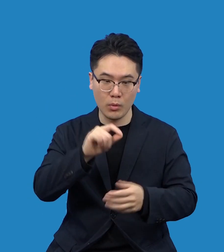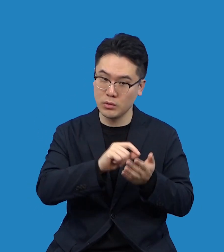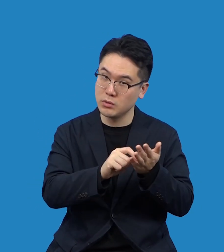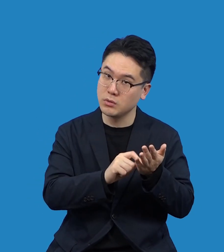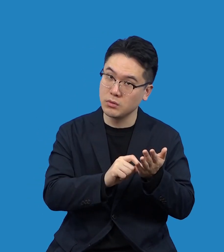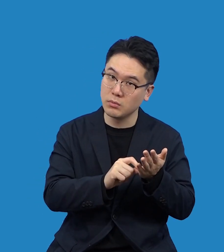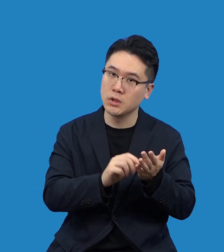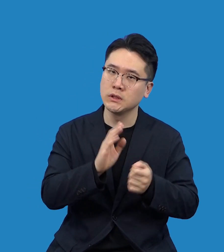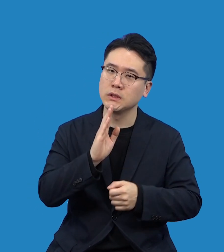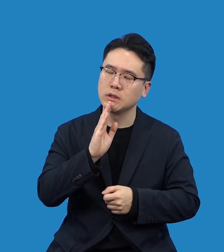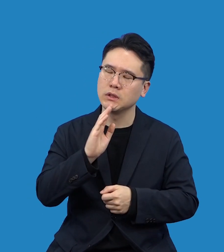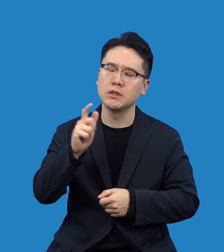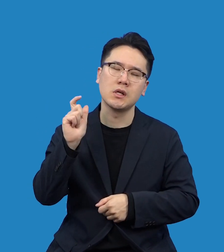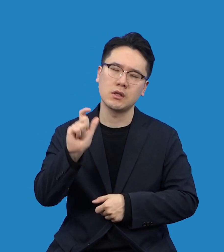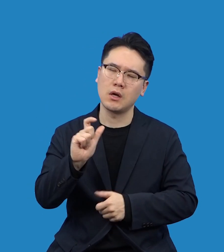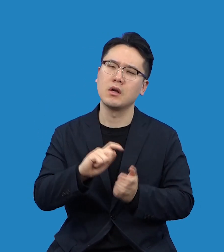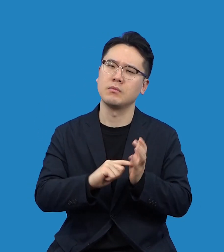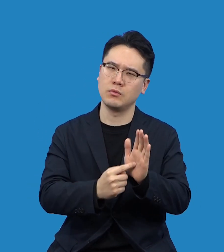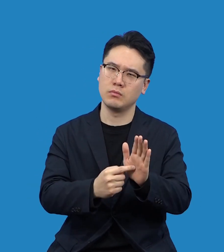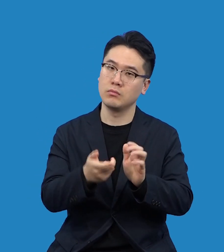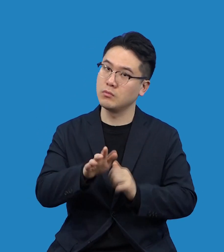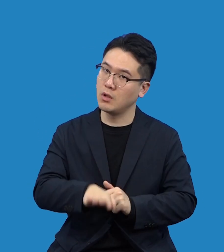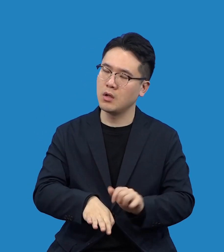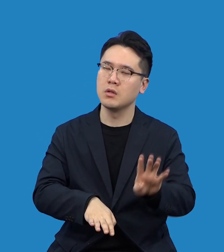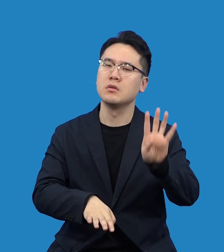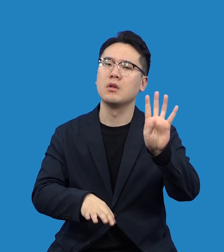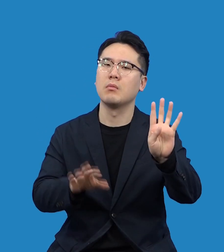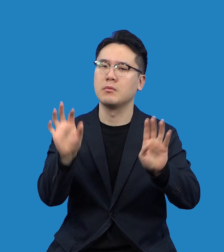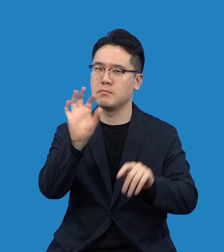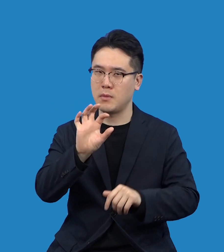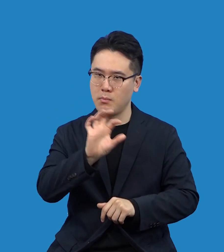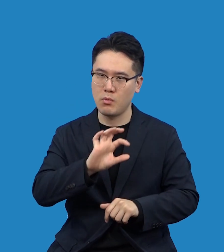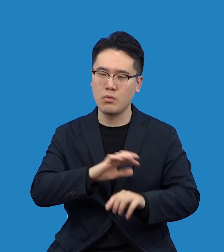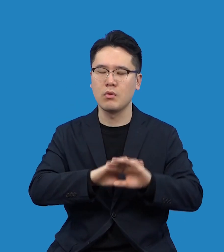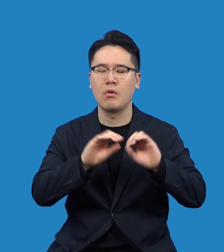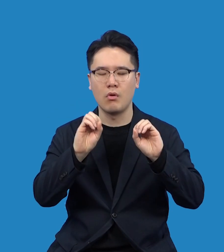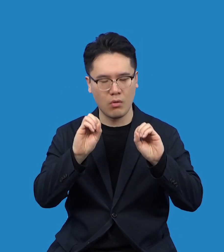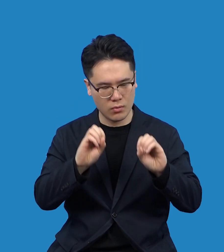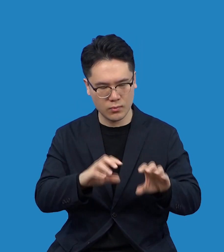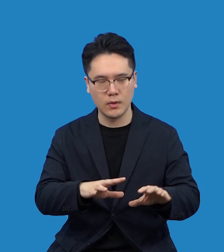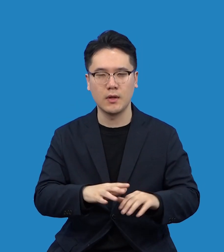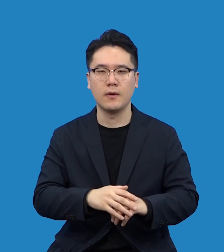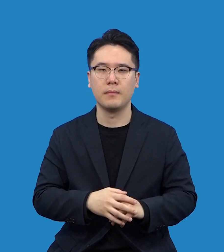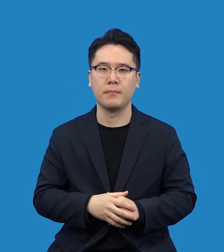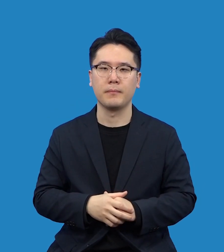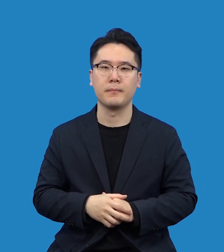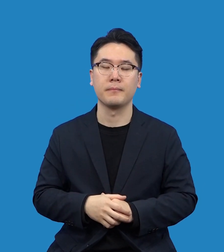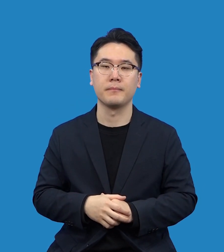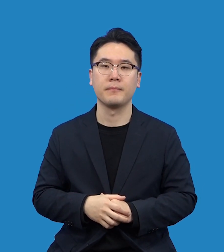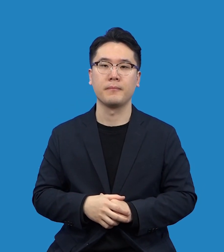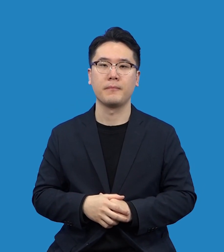거거든요. 4번을 강조. 모든 것이 헛되도다.